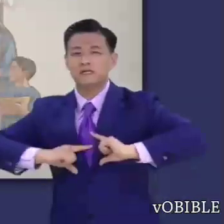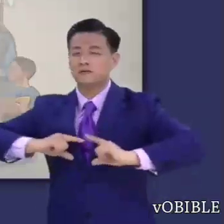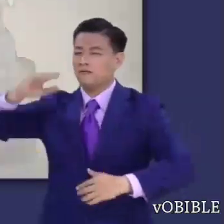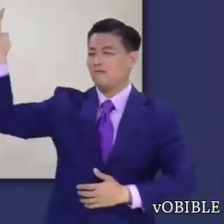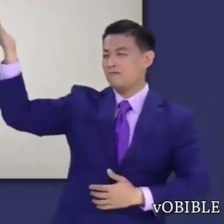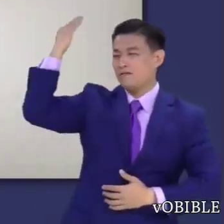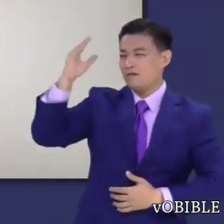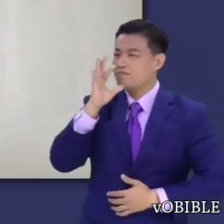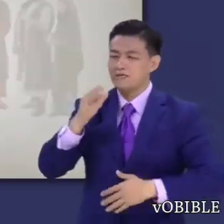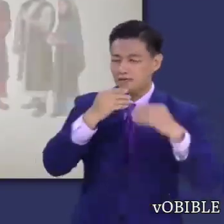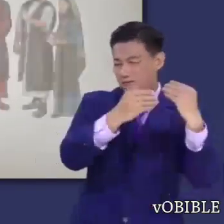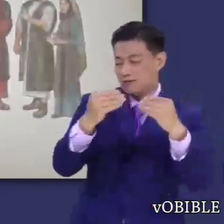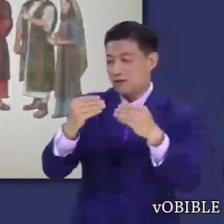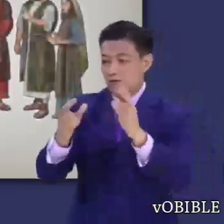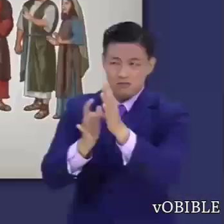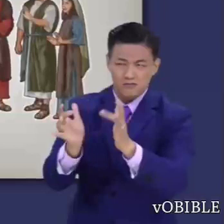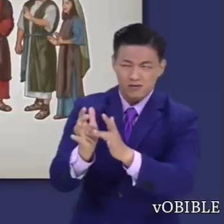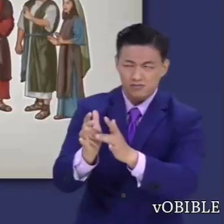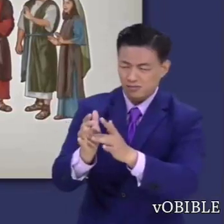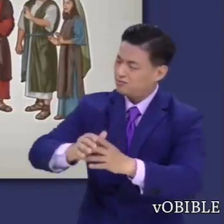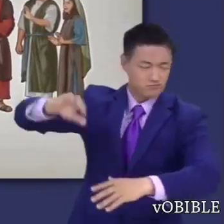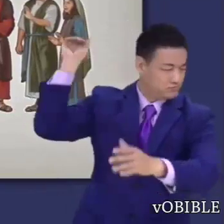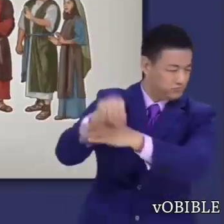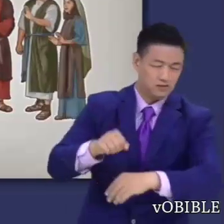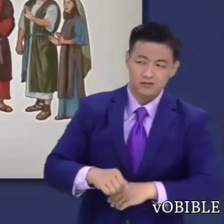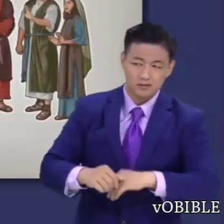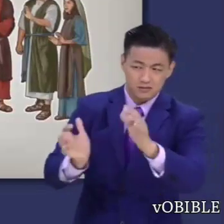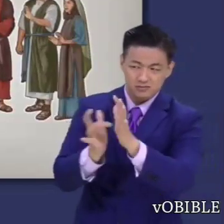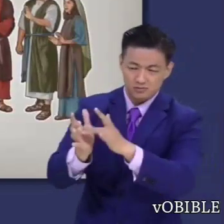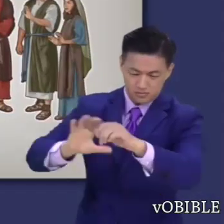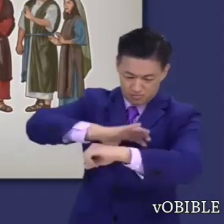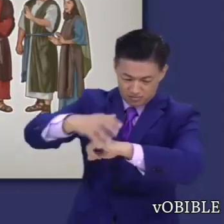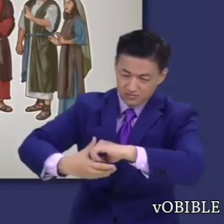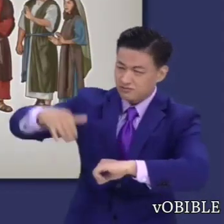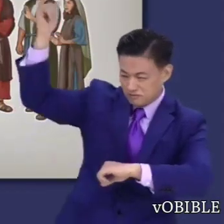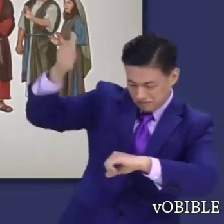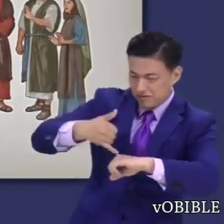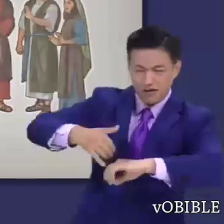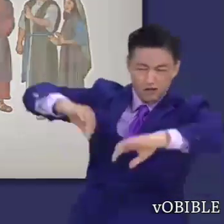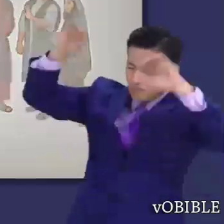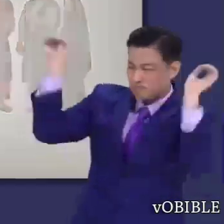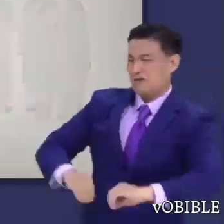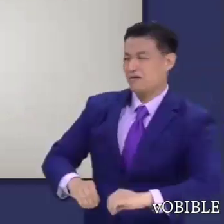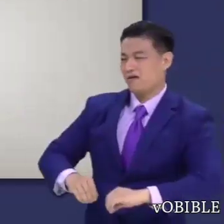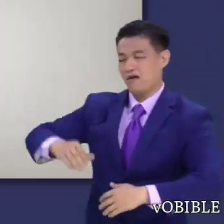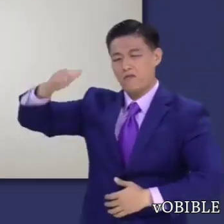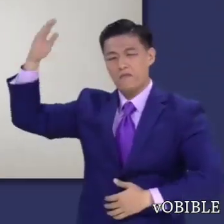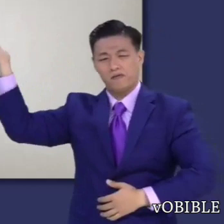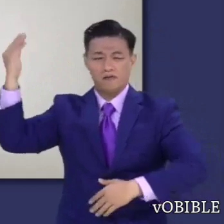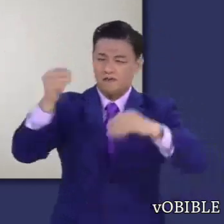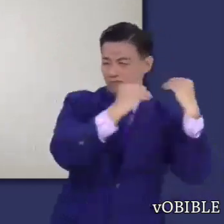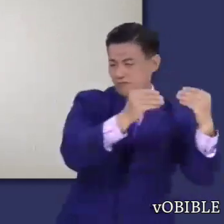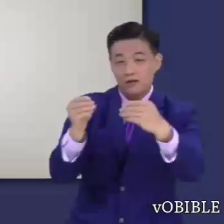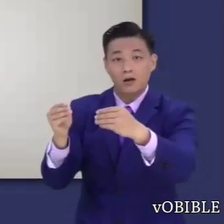了。接着，约翰警告说，有很多骗子已经在世上出现了。这些人是